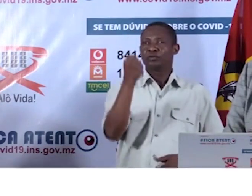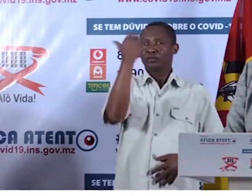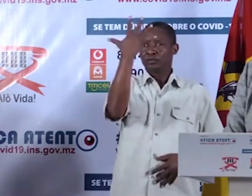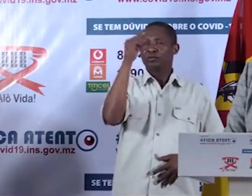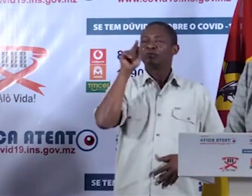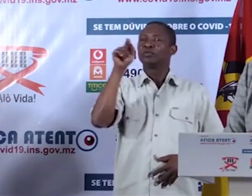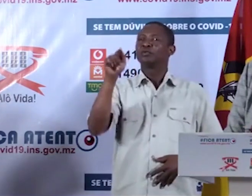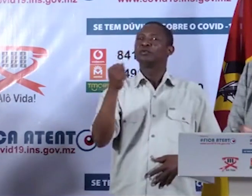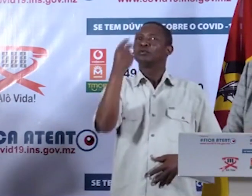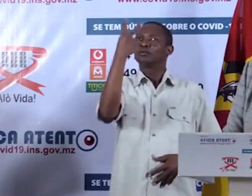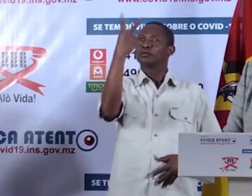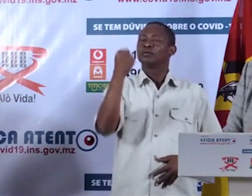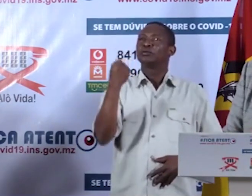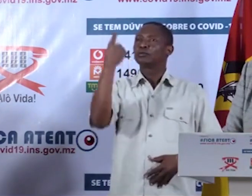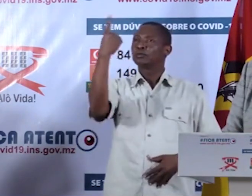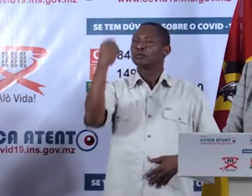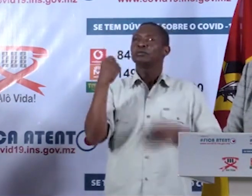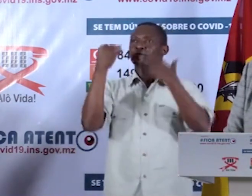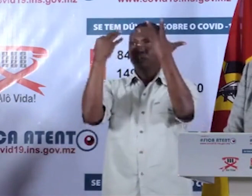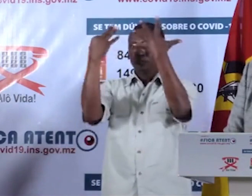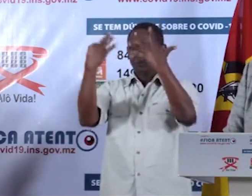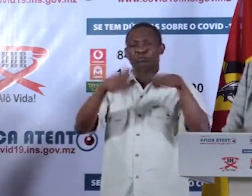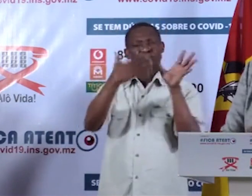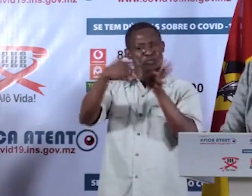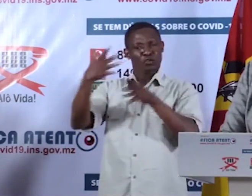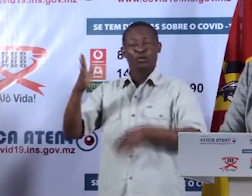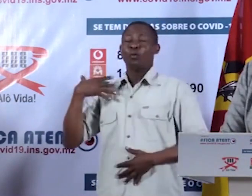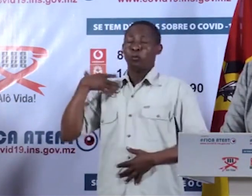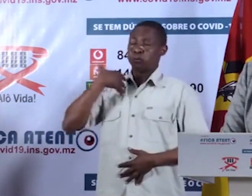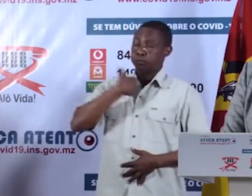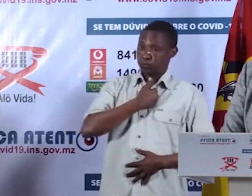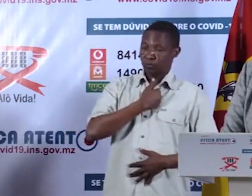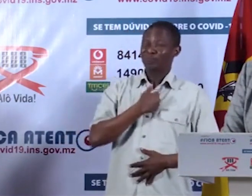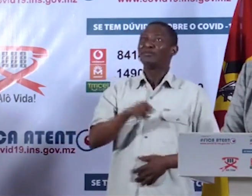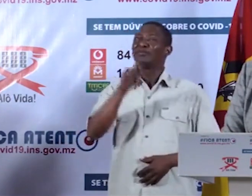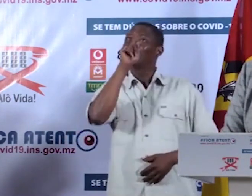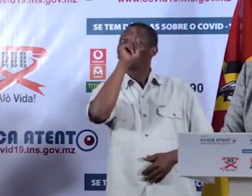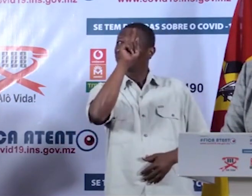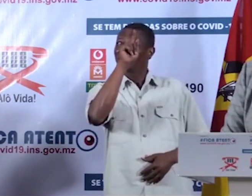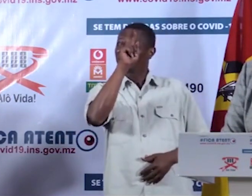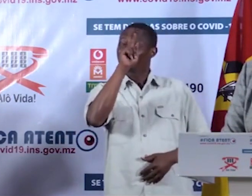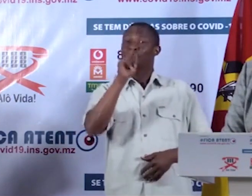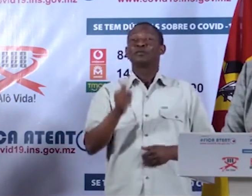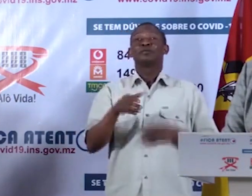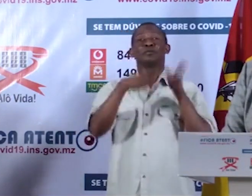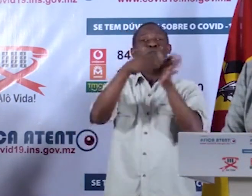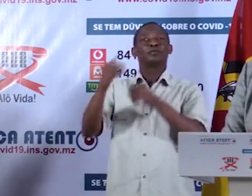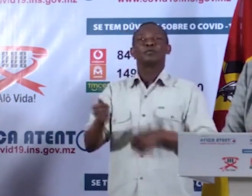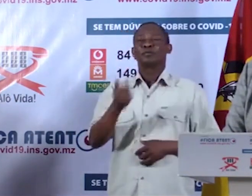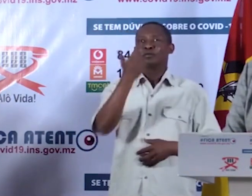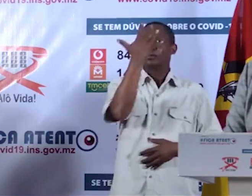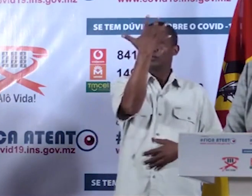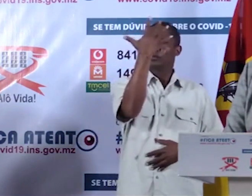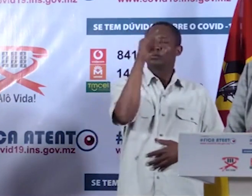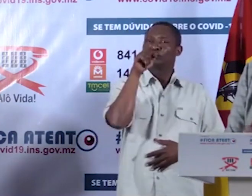325.218 óbitos cumulativos devido ao Covid-19, dos quais 5.029 foram notificados